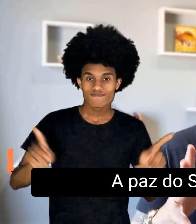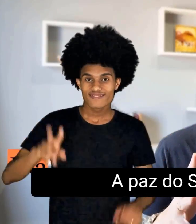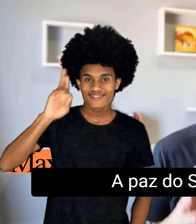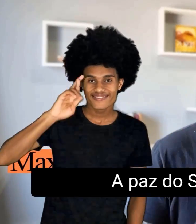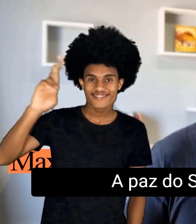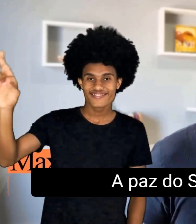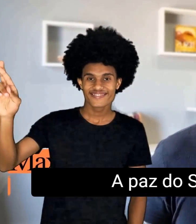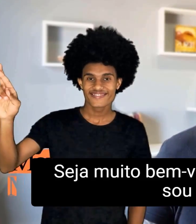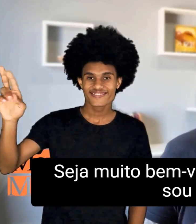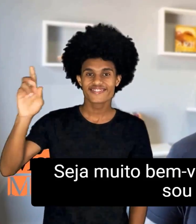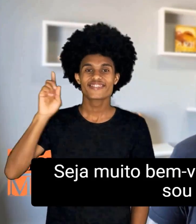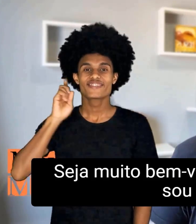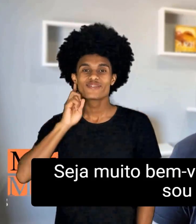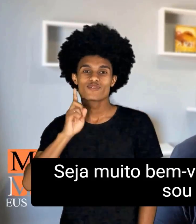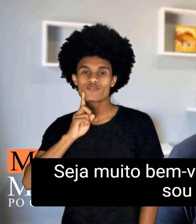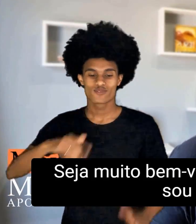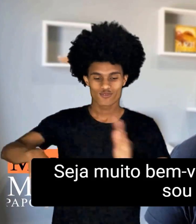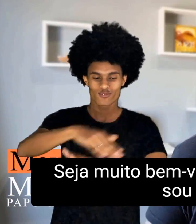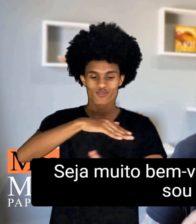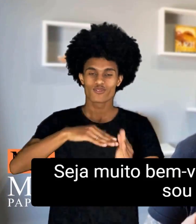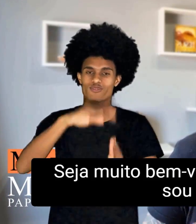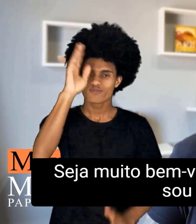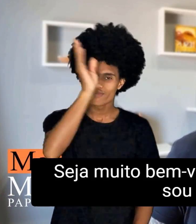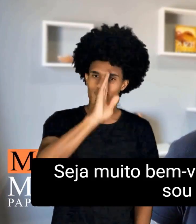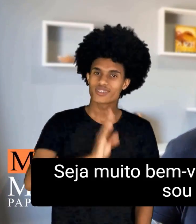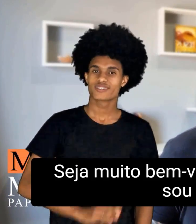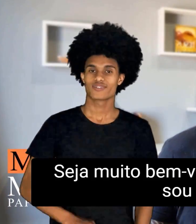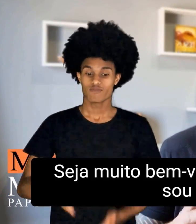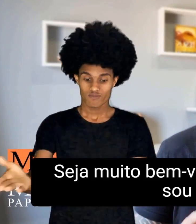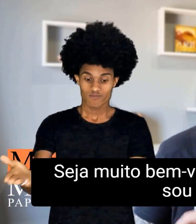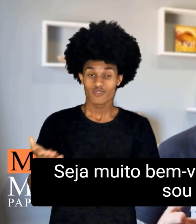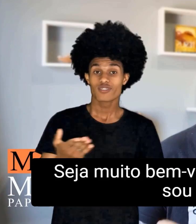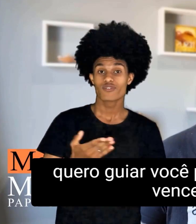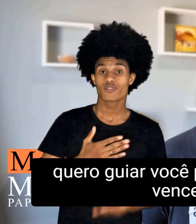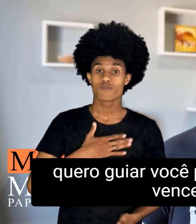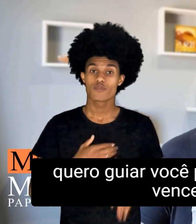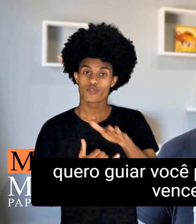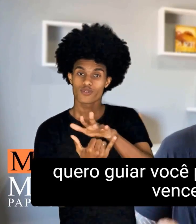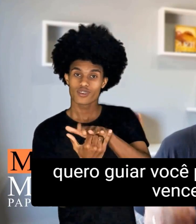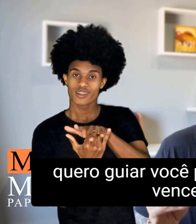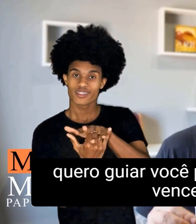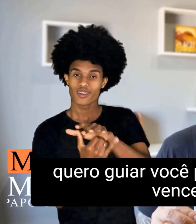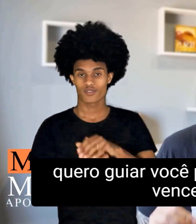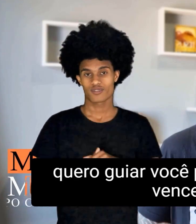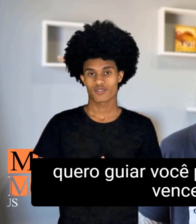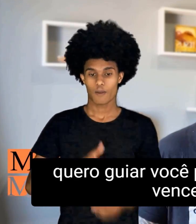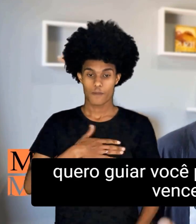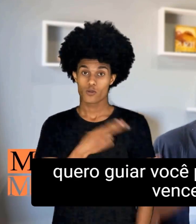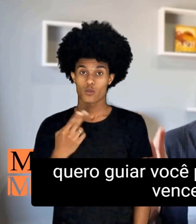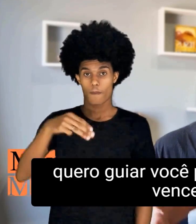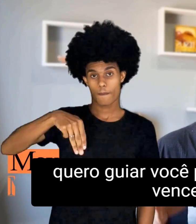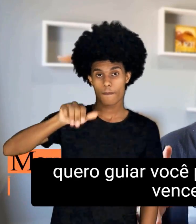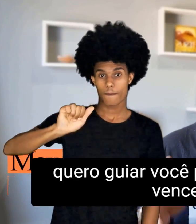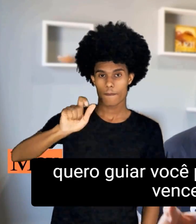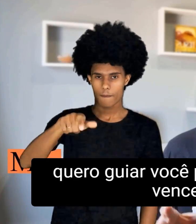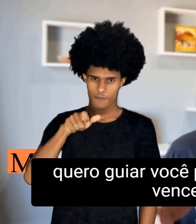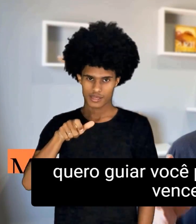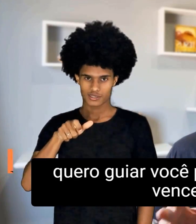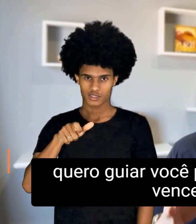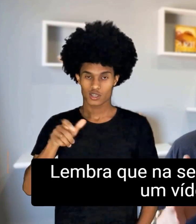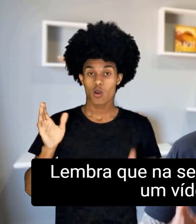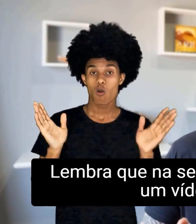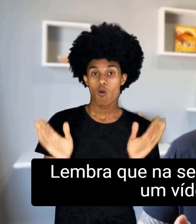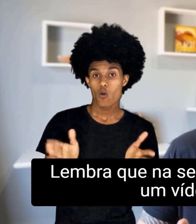A paz do Senhor, meus irmãos, seja muito bem-vindo a Papo com Deus. Eu sou o Max e hoje eu quero guiar você por esse novo estudo, Como Vencer